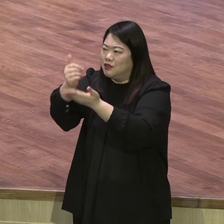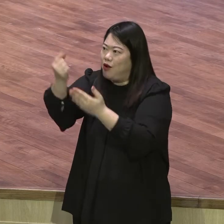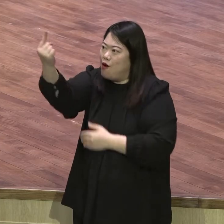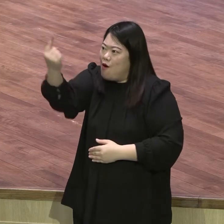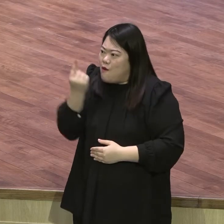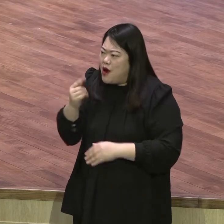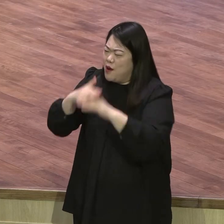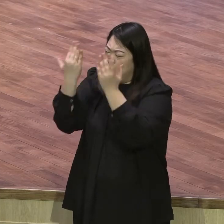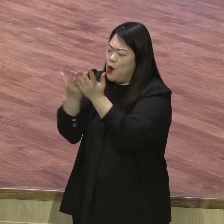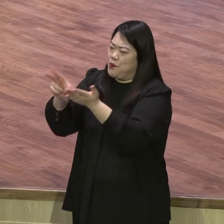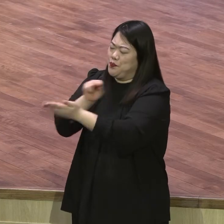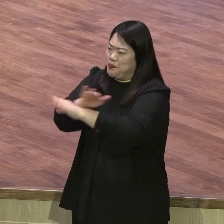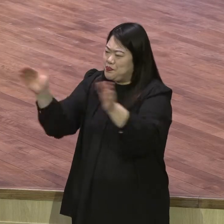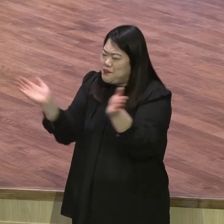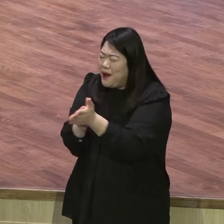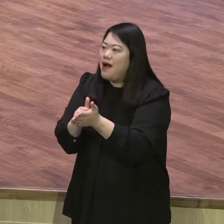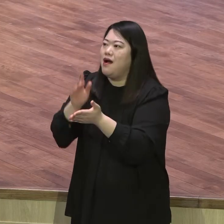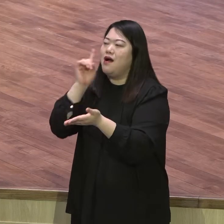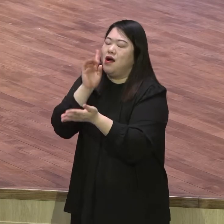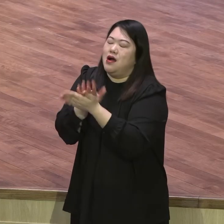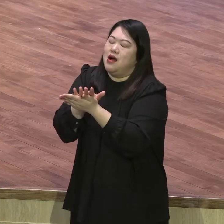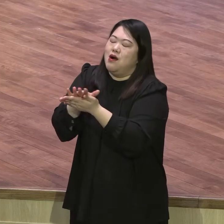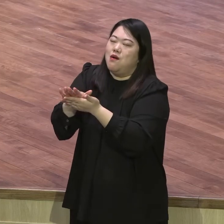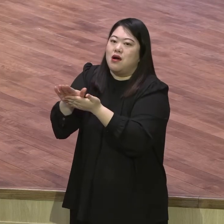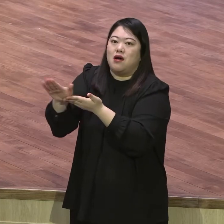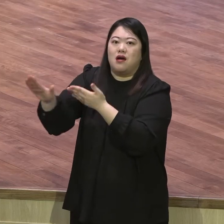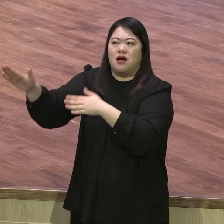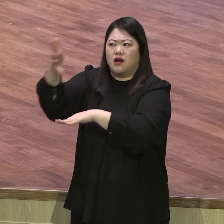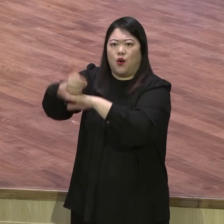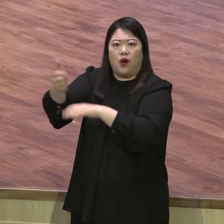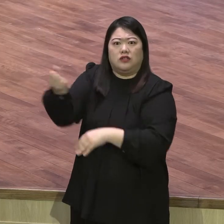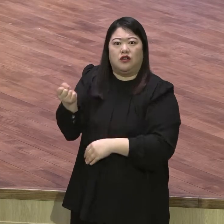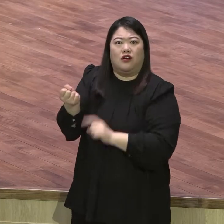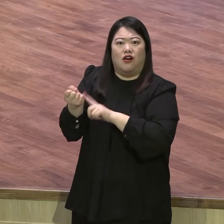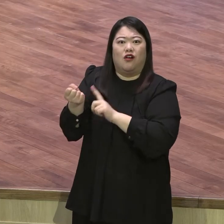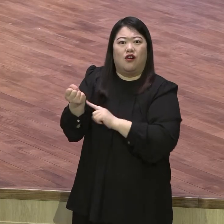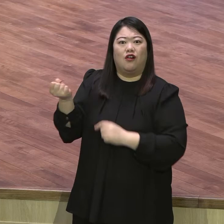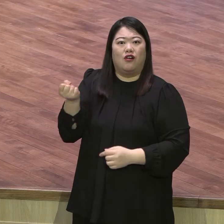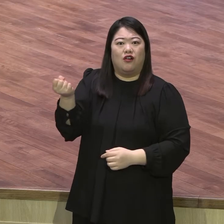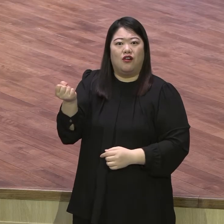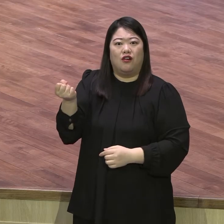모든 문제를 해결했다는 그 인생의 결론, 그 해답,